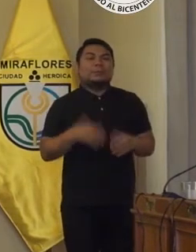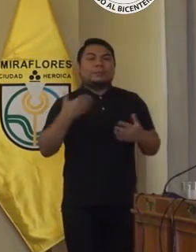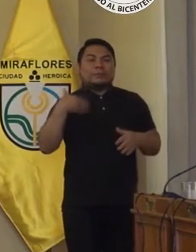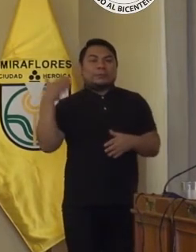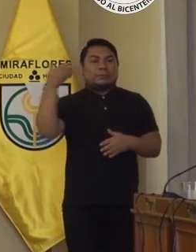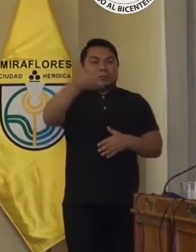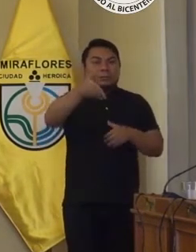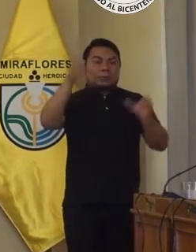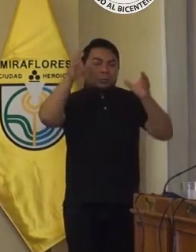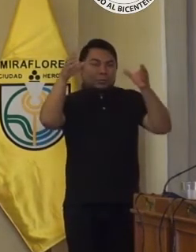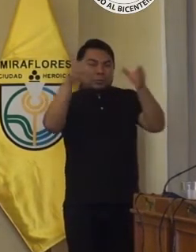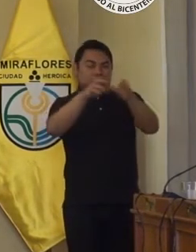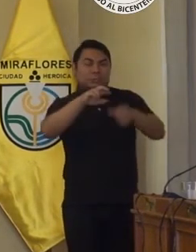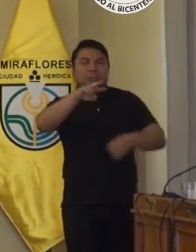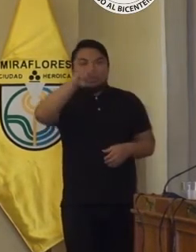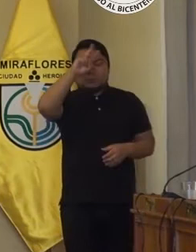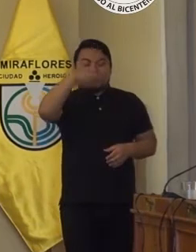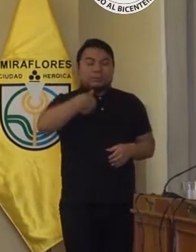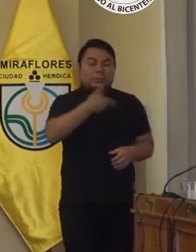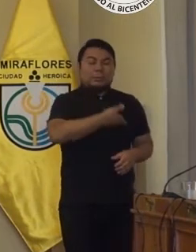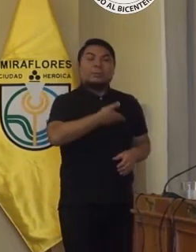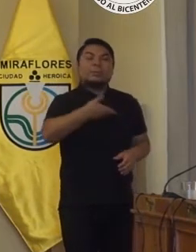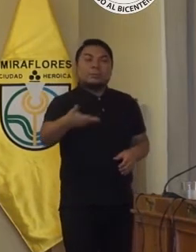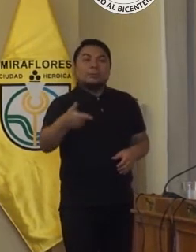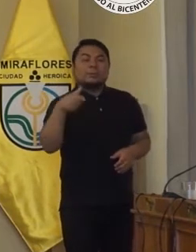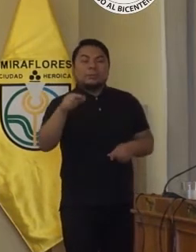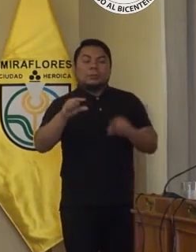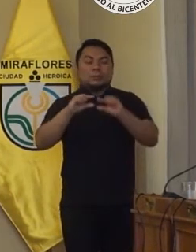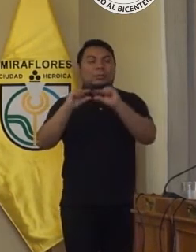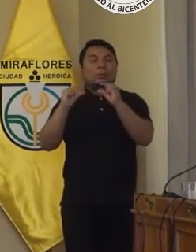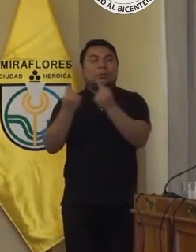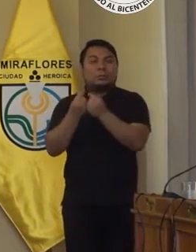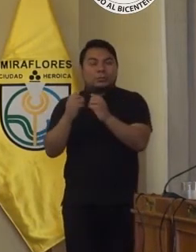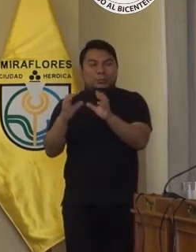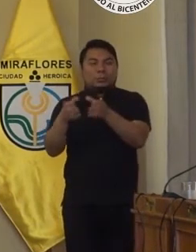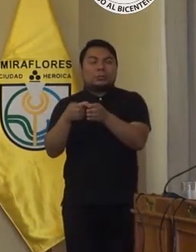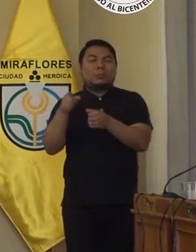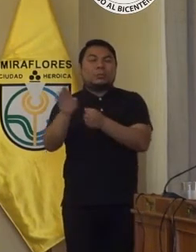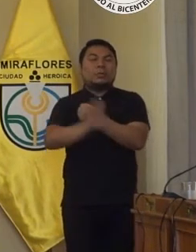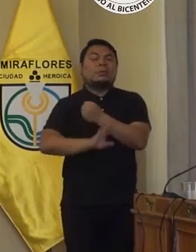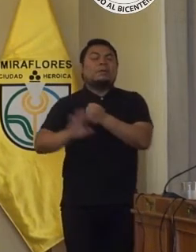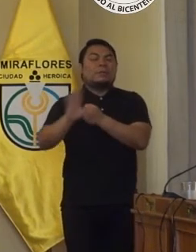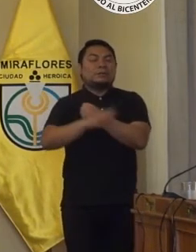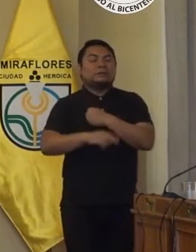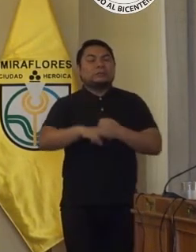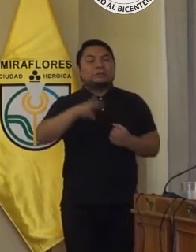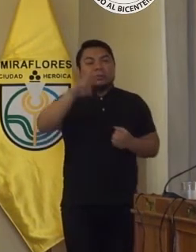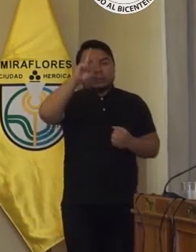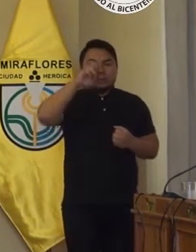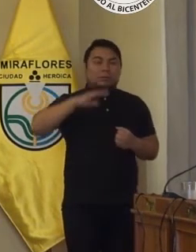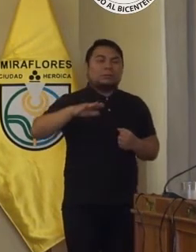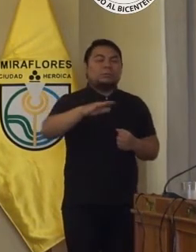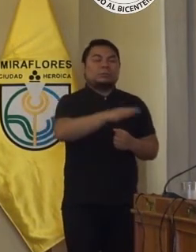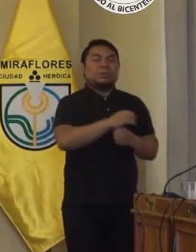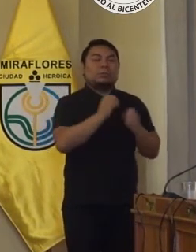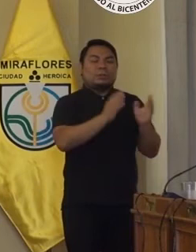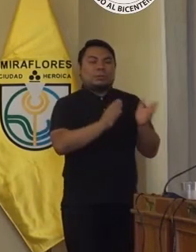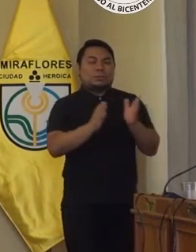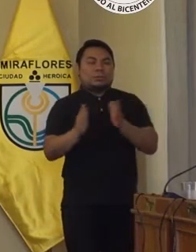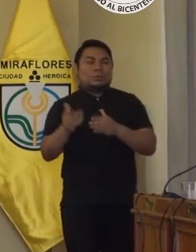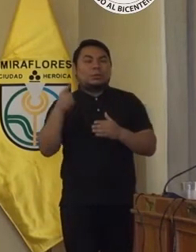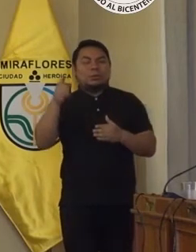asistí al Congreso de la República, invitado por la Comisión de Defensa Nacional, Orden Interno,